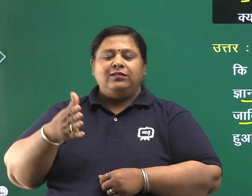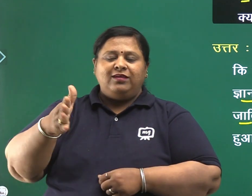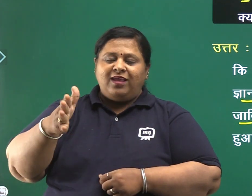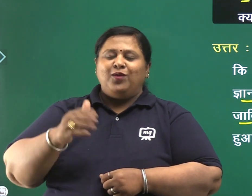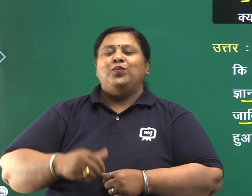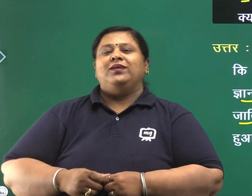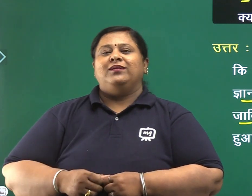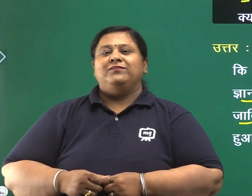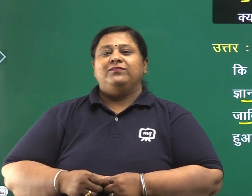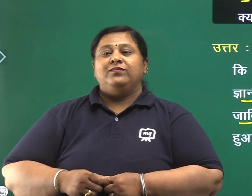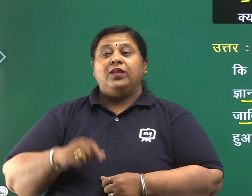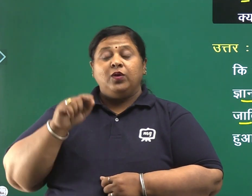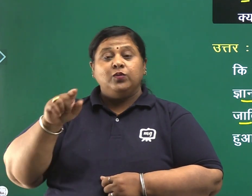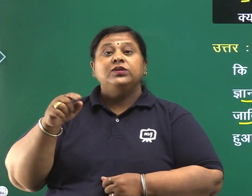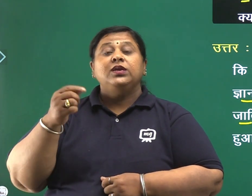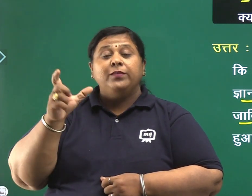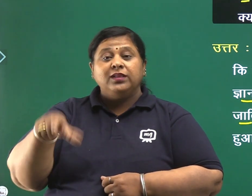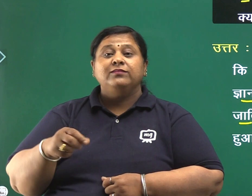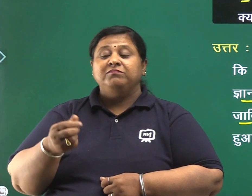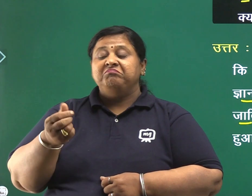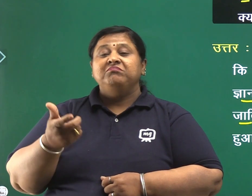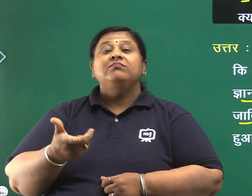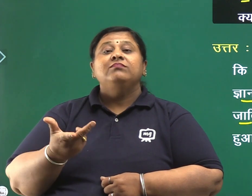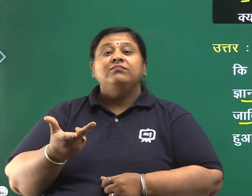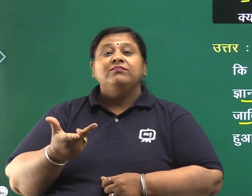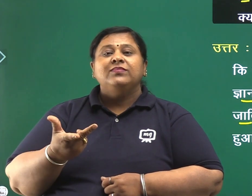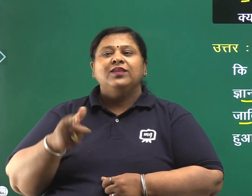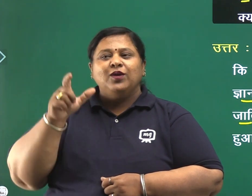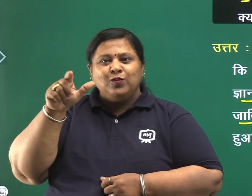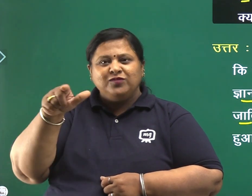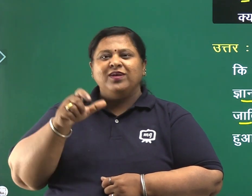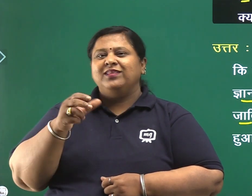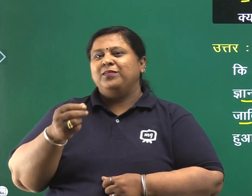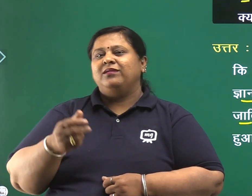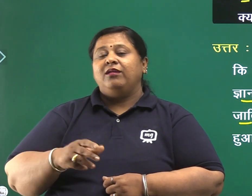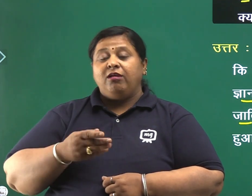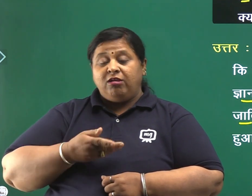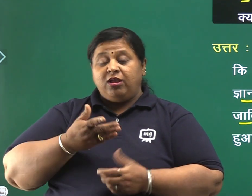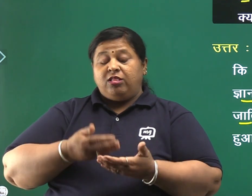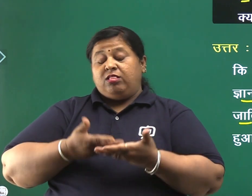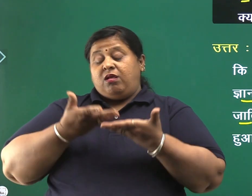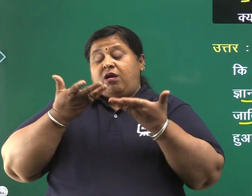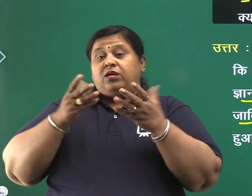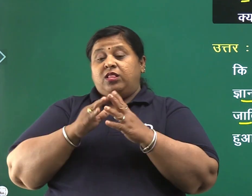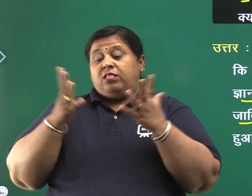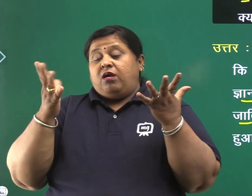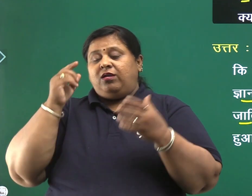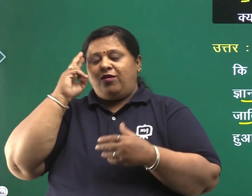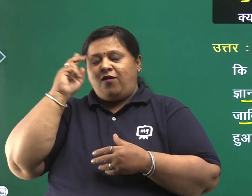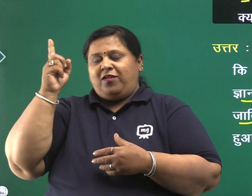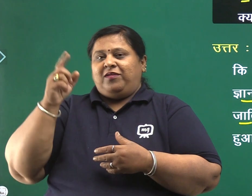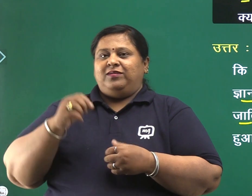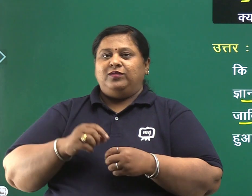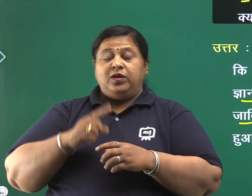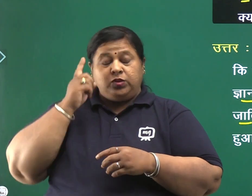नहीं होती है। किससे होती है? कि उस व्यक्ति में कितना ज्ञान है,